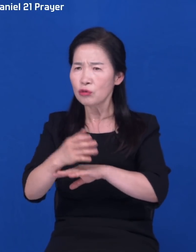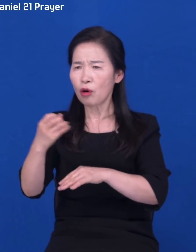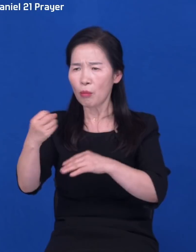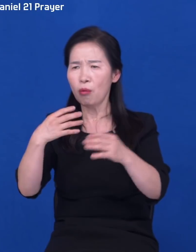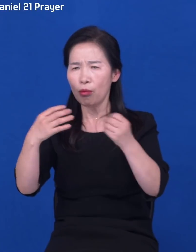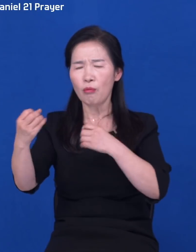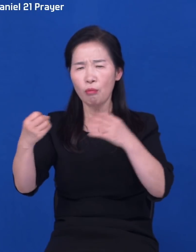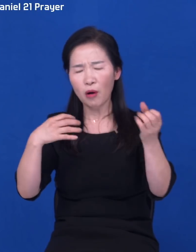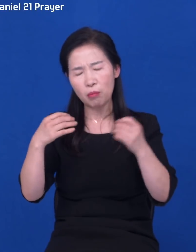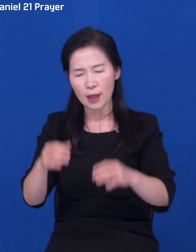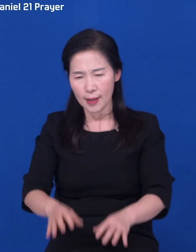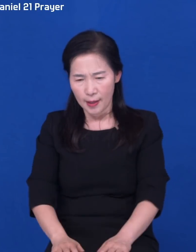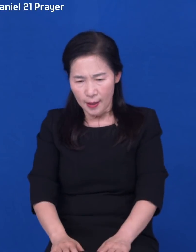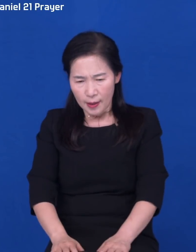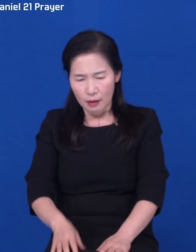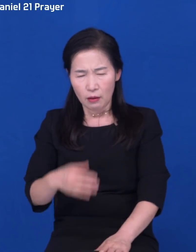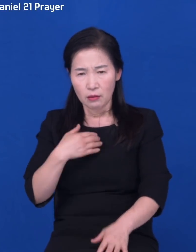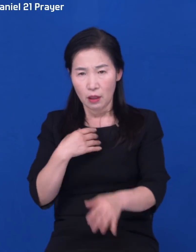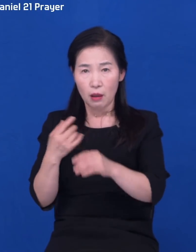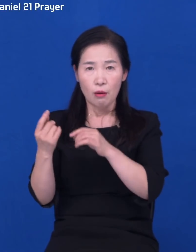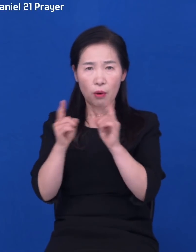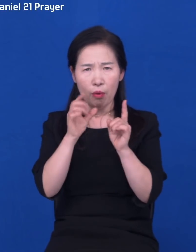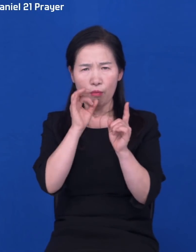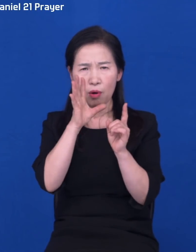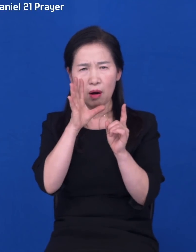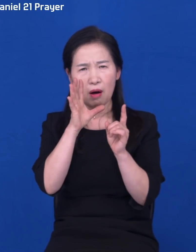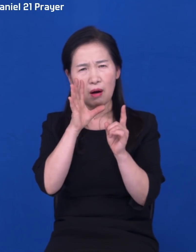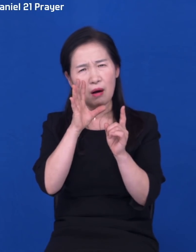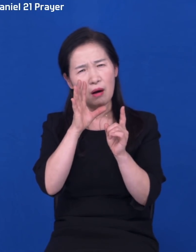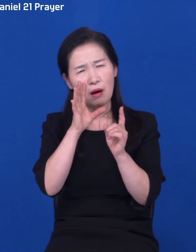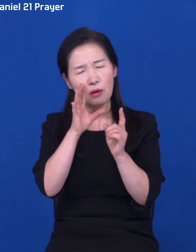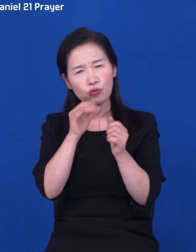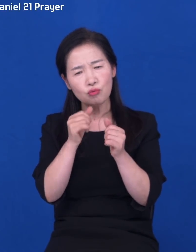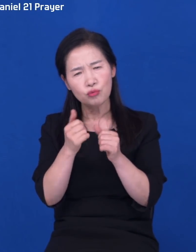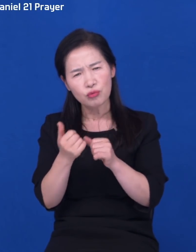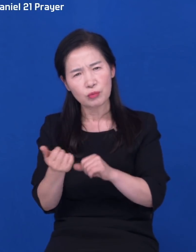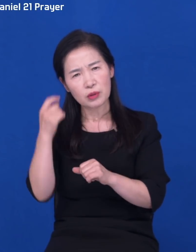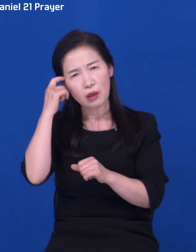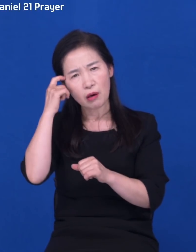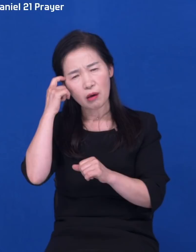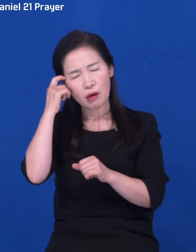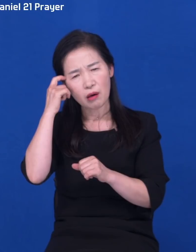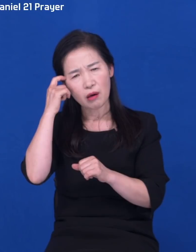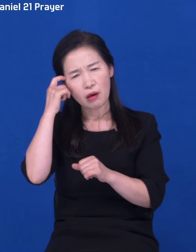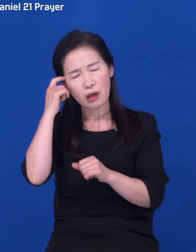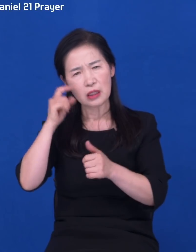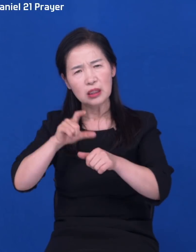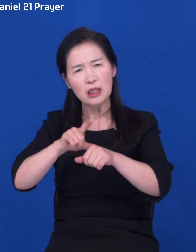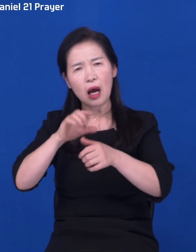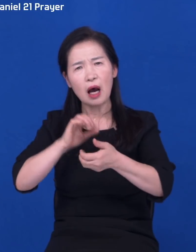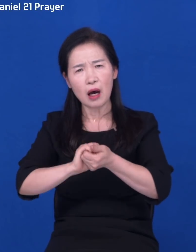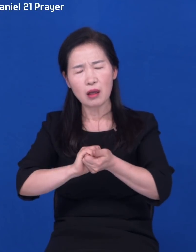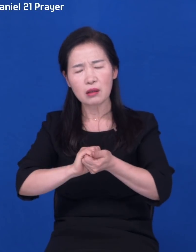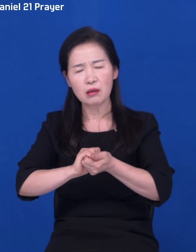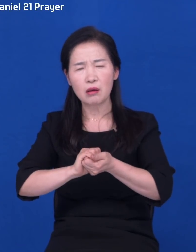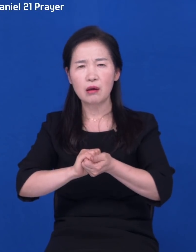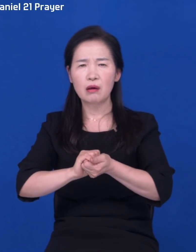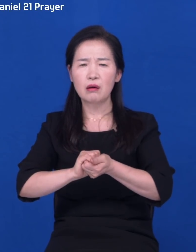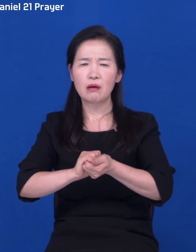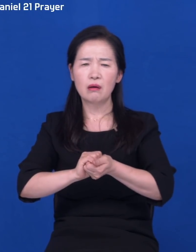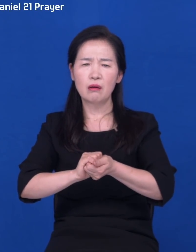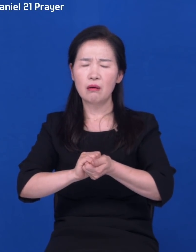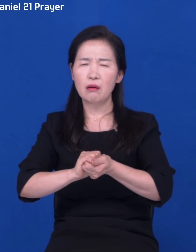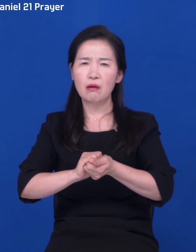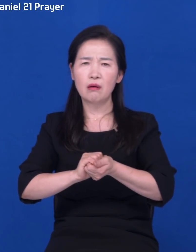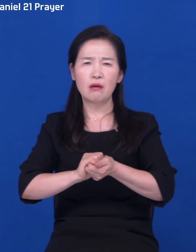회복이 불가능하다는 그 사실이 죽음을 떠오르게 하잖아요. 실제적으로 이제 시한부를 이제 중간에 이제 얼마 안